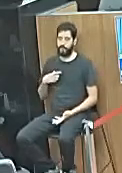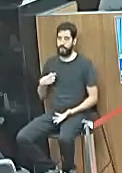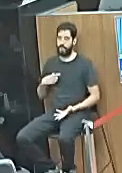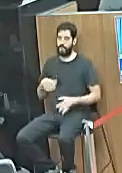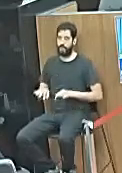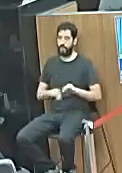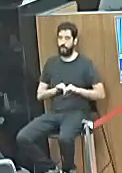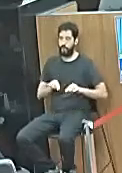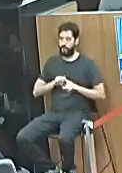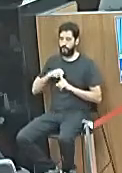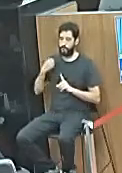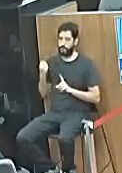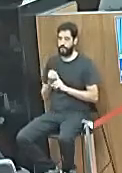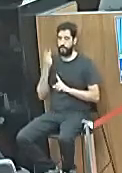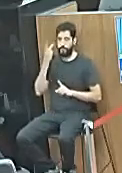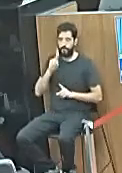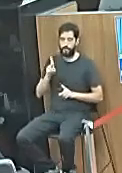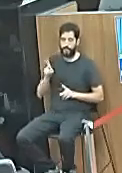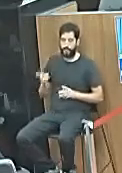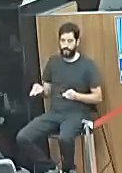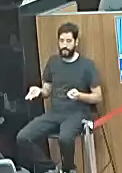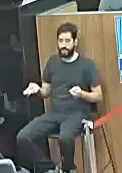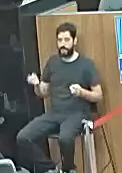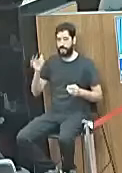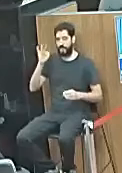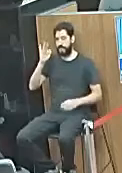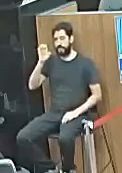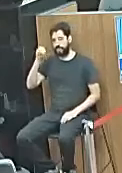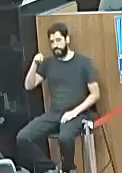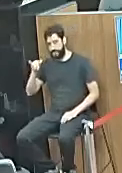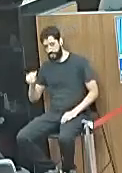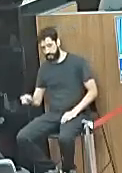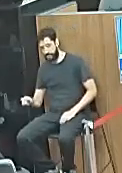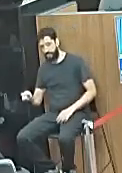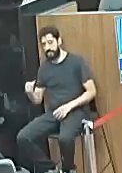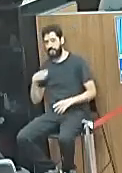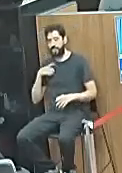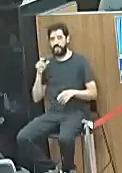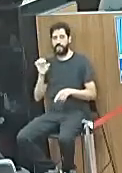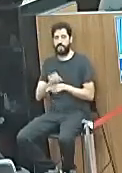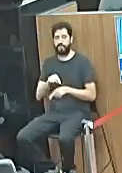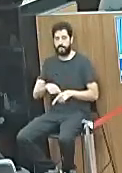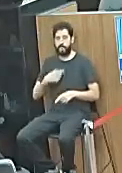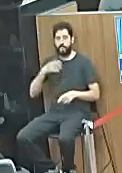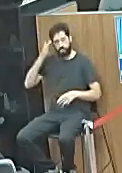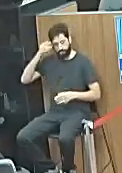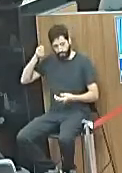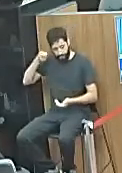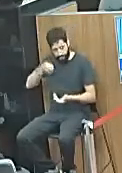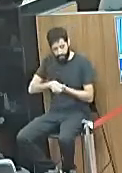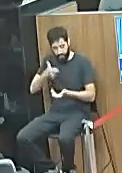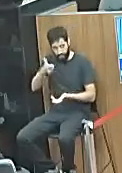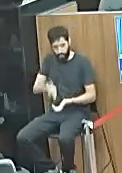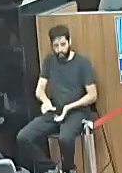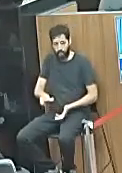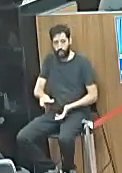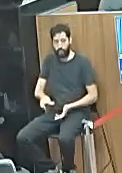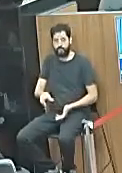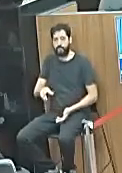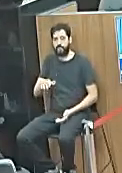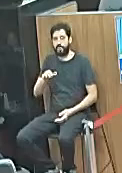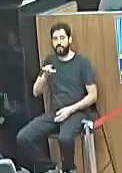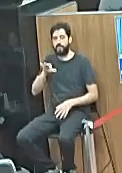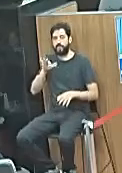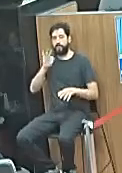organização social para a rede fhemig fundação hospitalar do nosso estado nós reafirmamos que a fundação